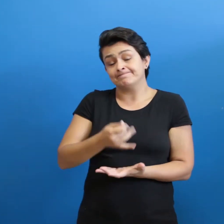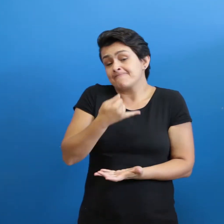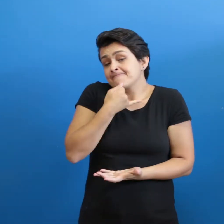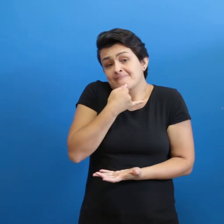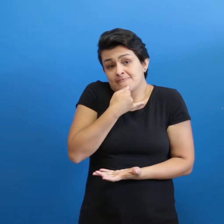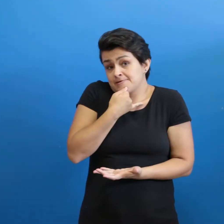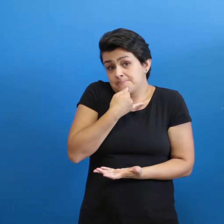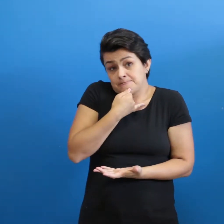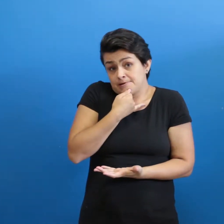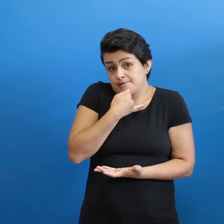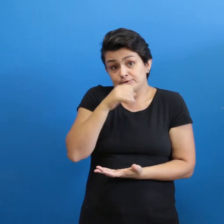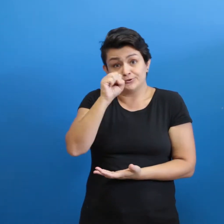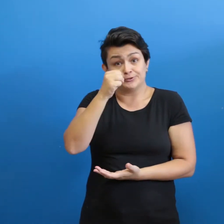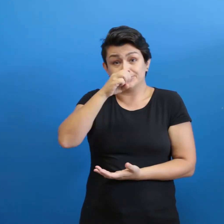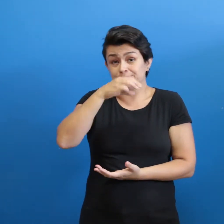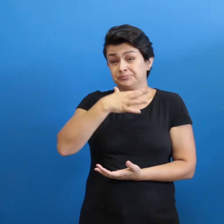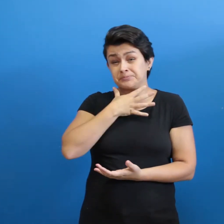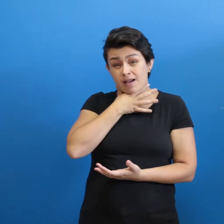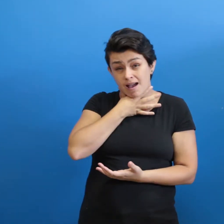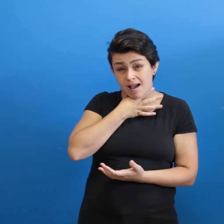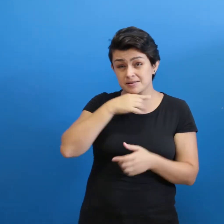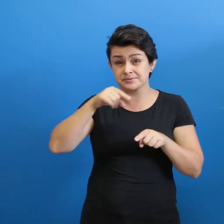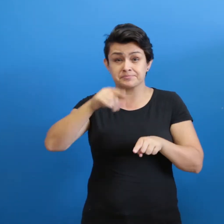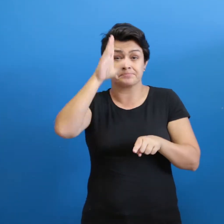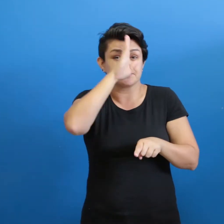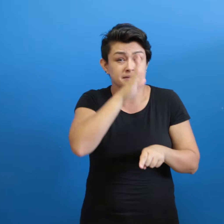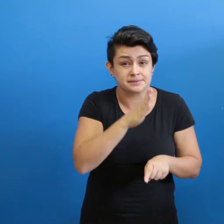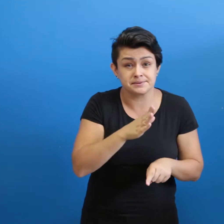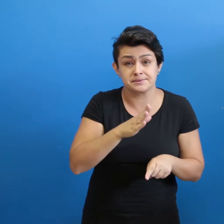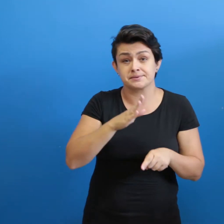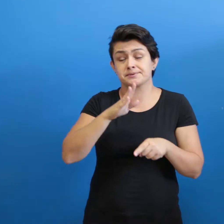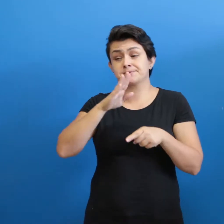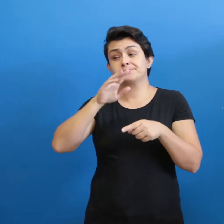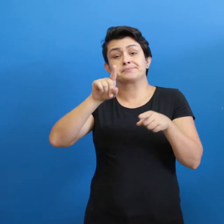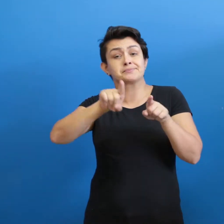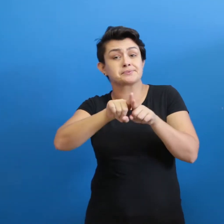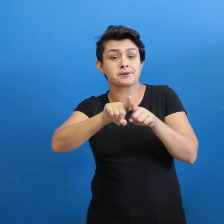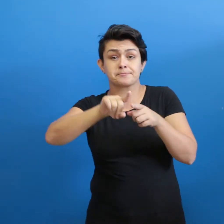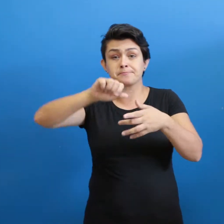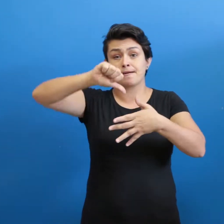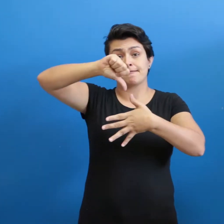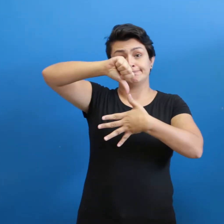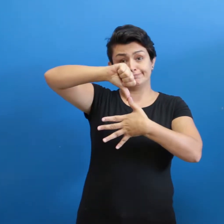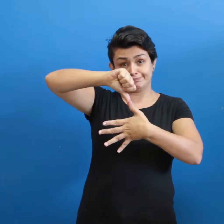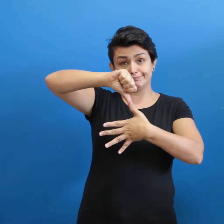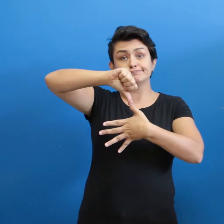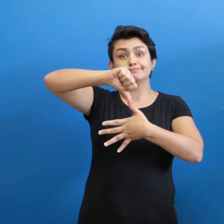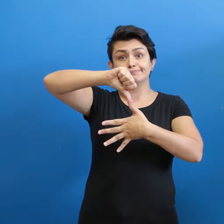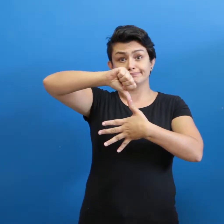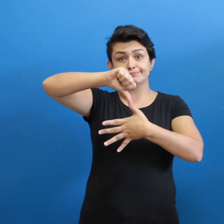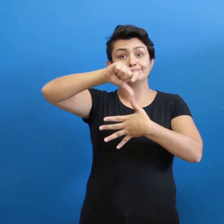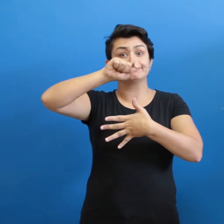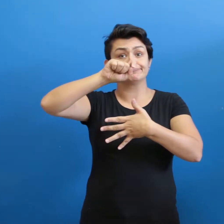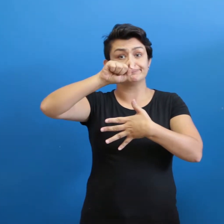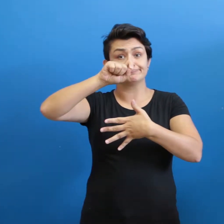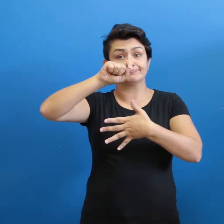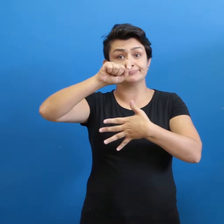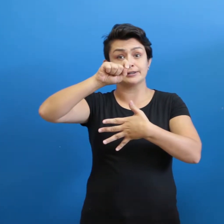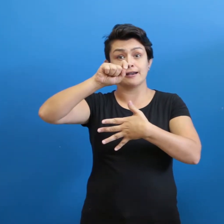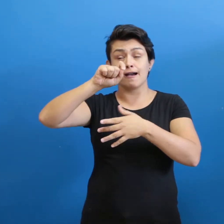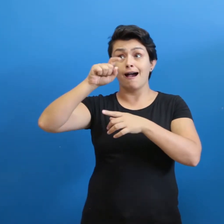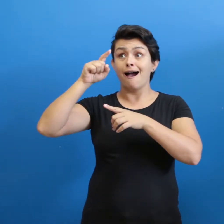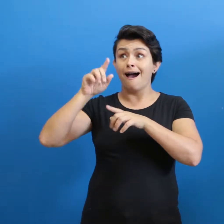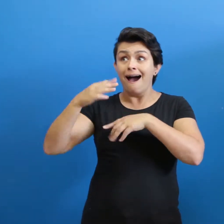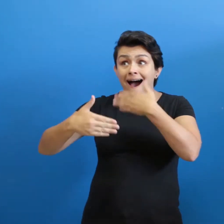março de 2019, particularmente aqui no Brasil e na América do Sul, é um momento de retrocesso